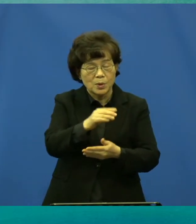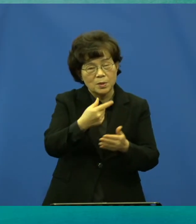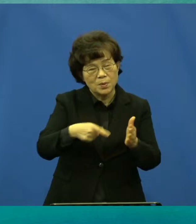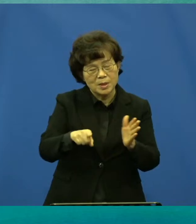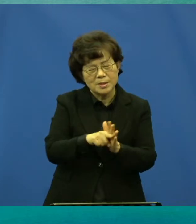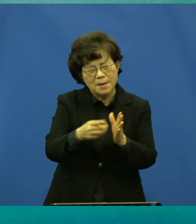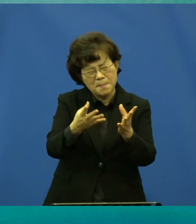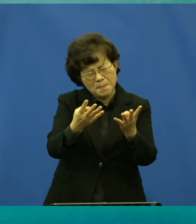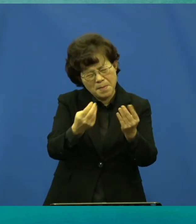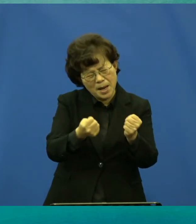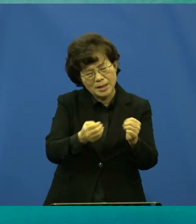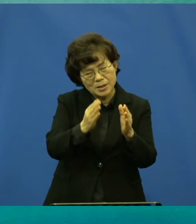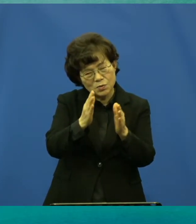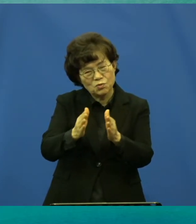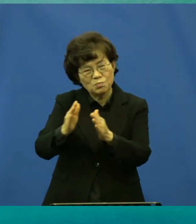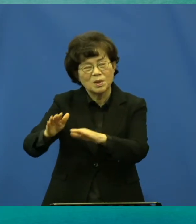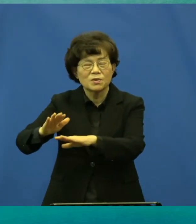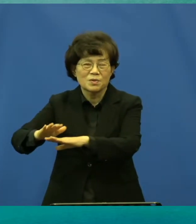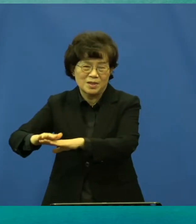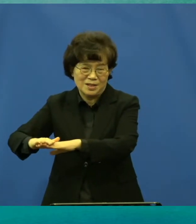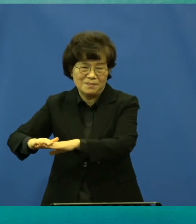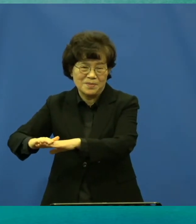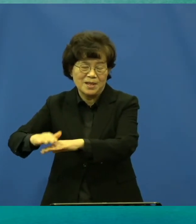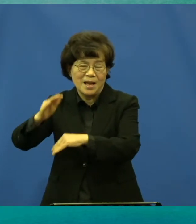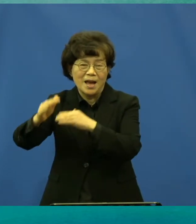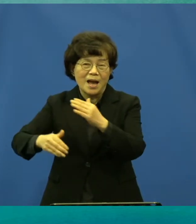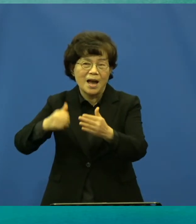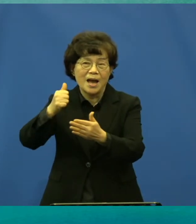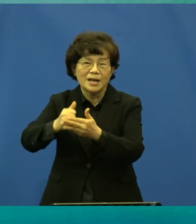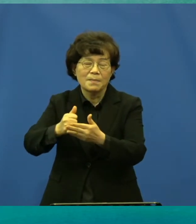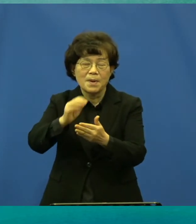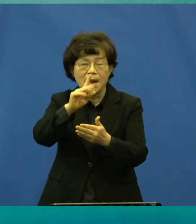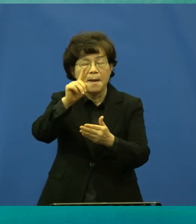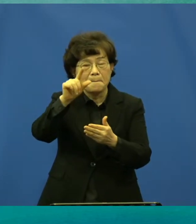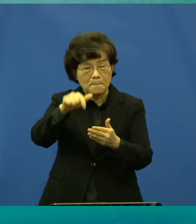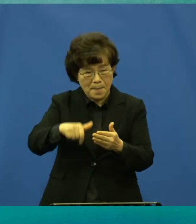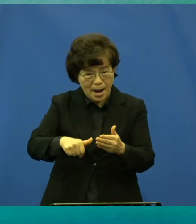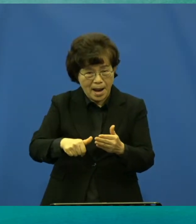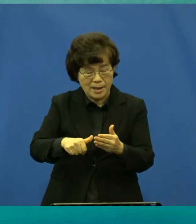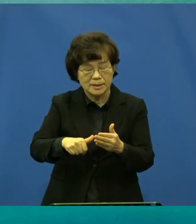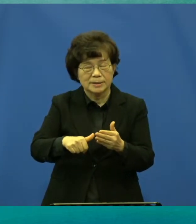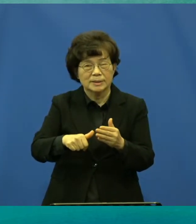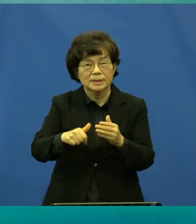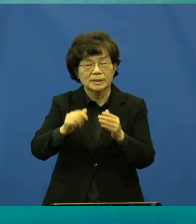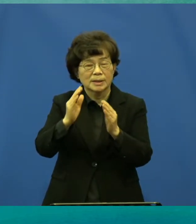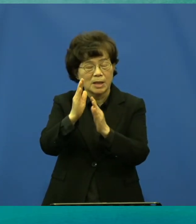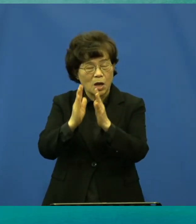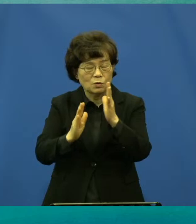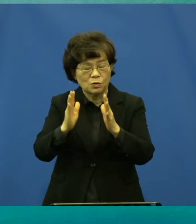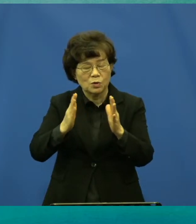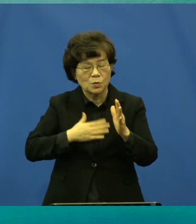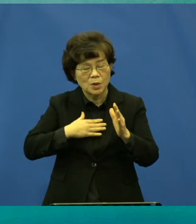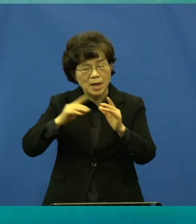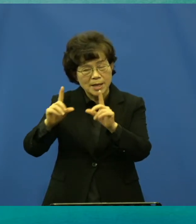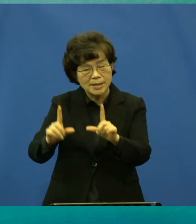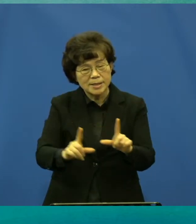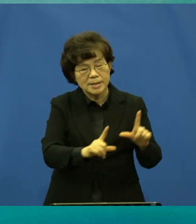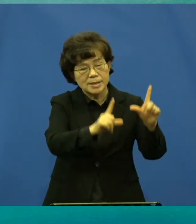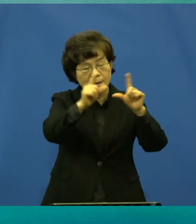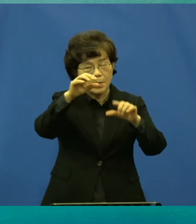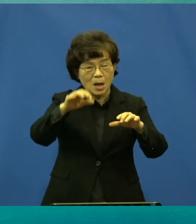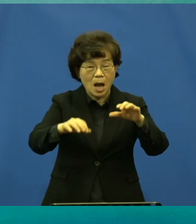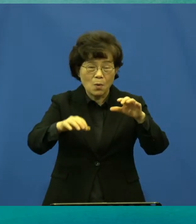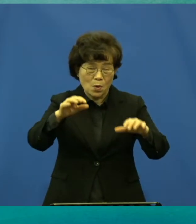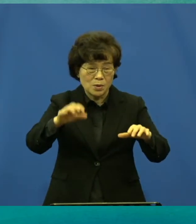것들을 준비해 놓으십니다. 하나님의 박넝쿨, 우리의 삶의 곳곳에서 펼쳐질